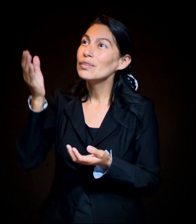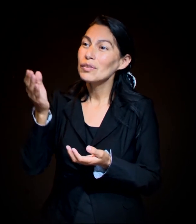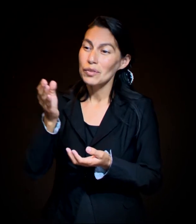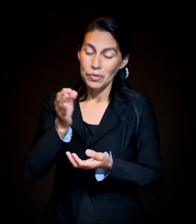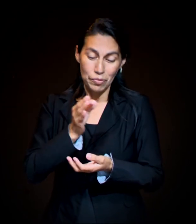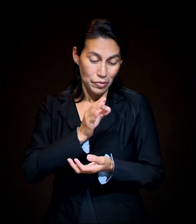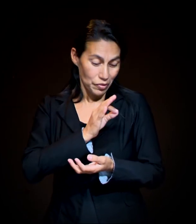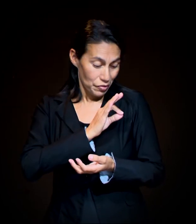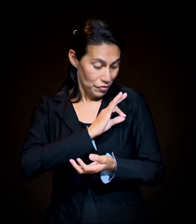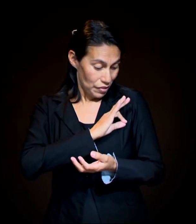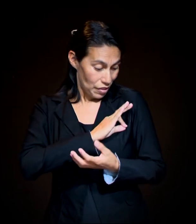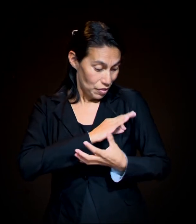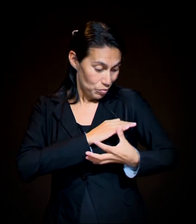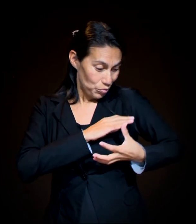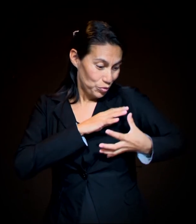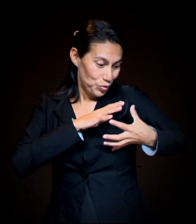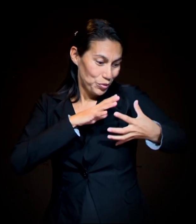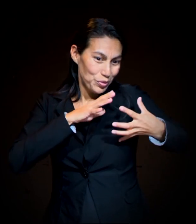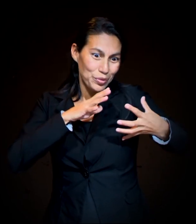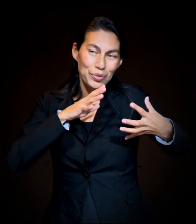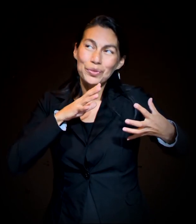voy a mi camino